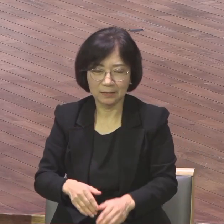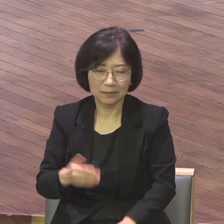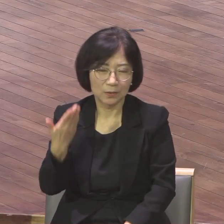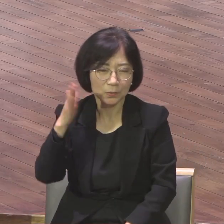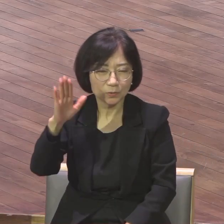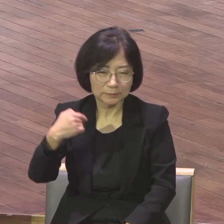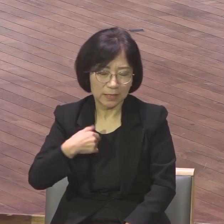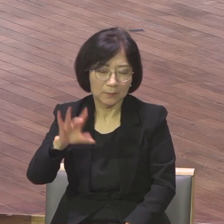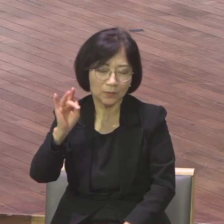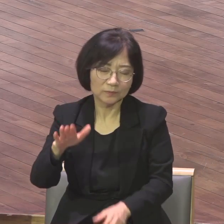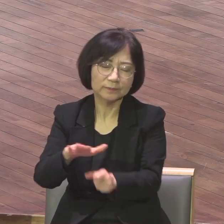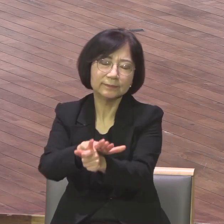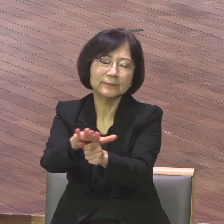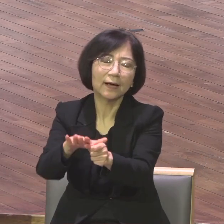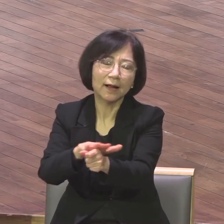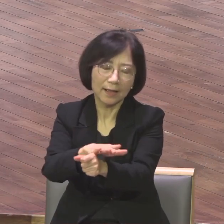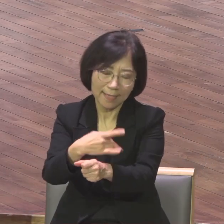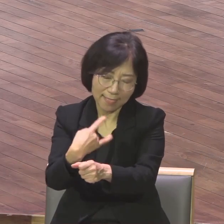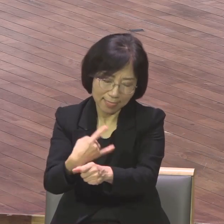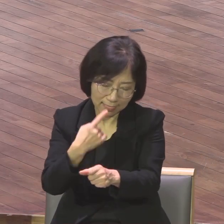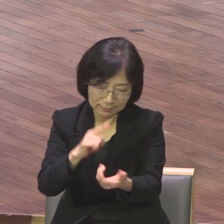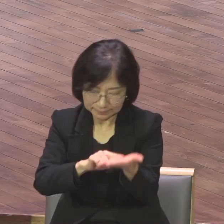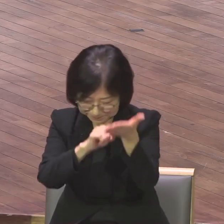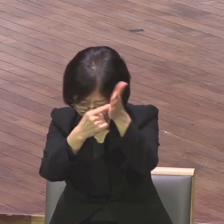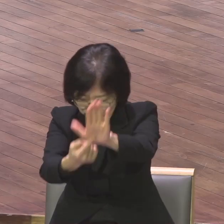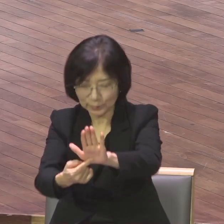사랑은 입으로도 표현하는